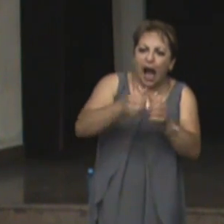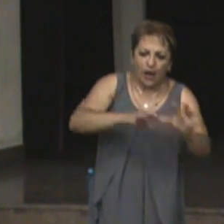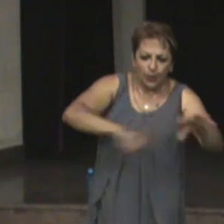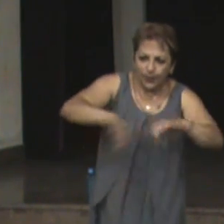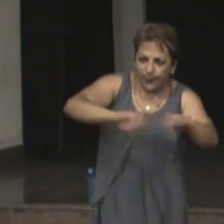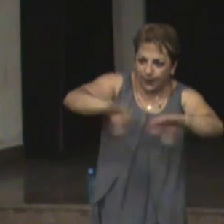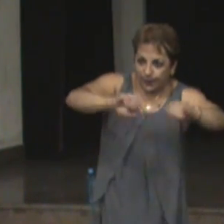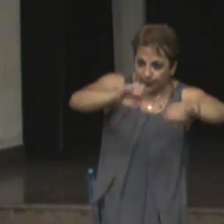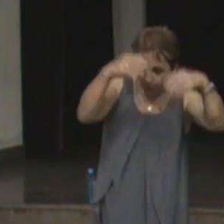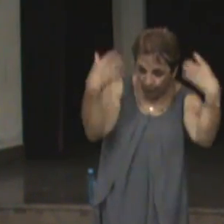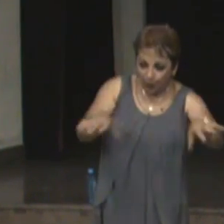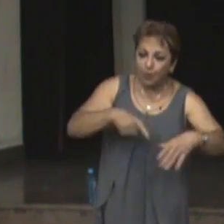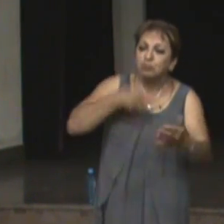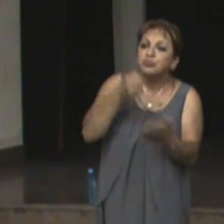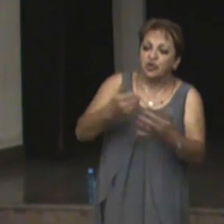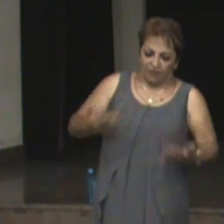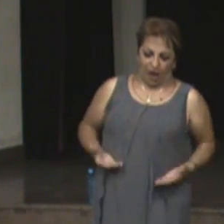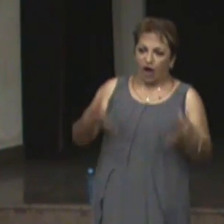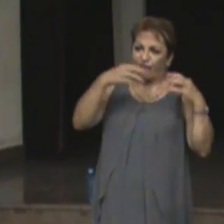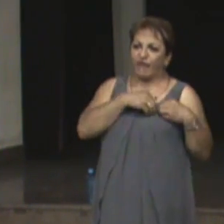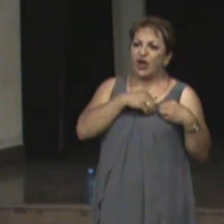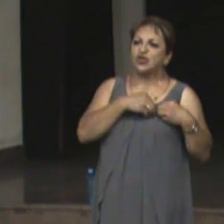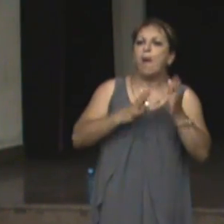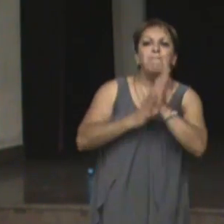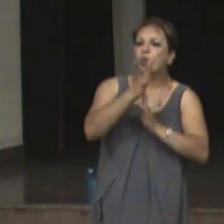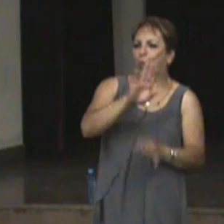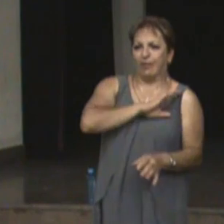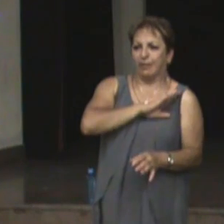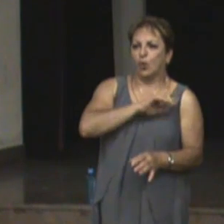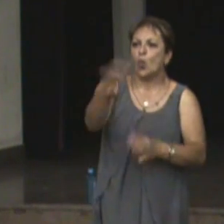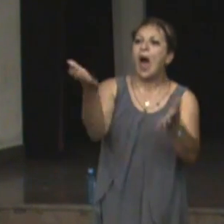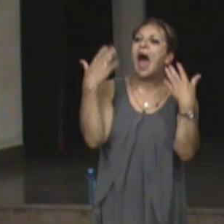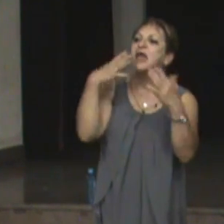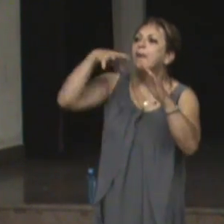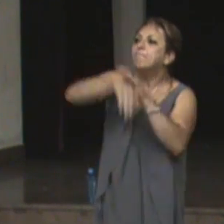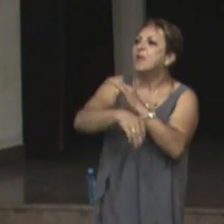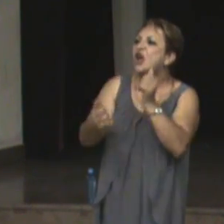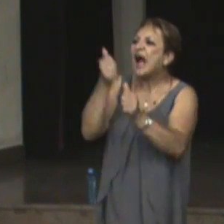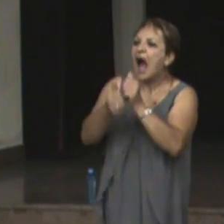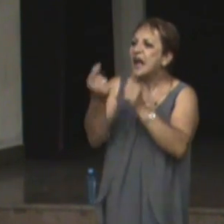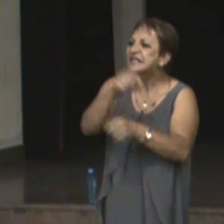չմաքրվեն, մենք ամբողջ կյանքում էլ այդպես էլ անպտուղ կապրենք։ Եվ